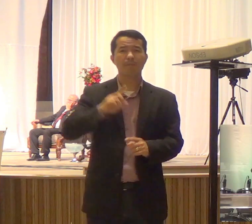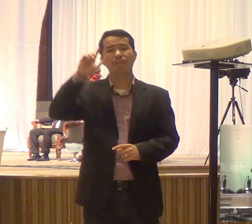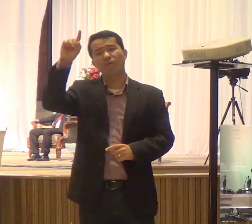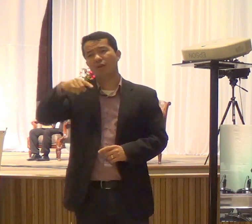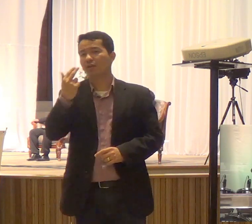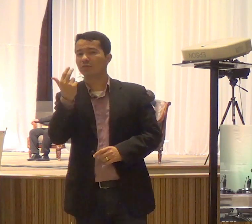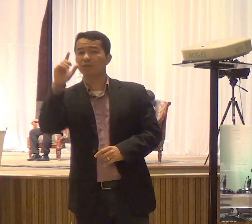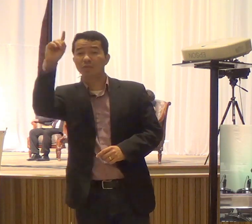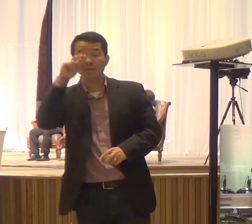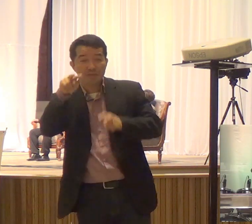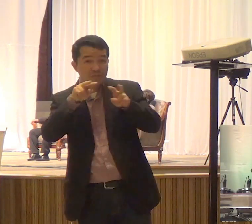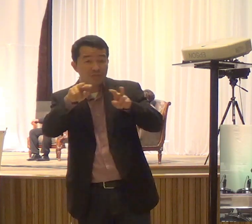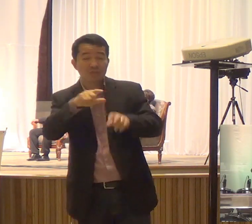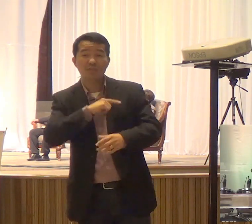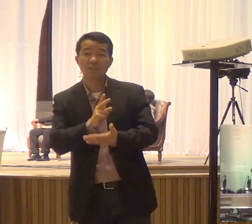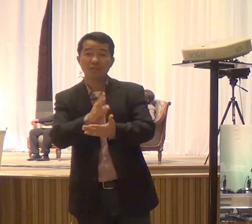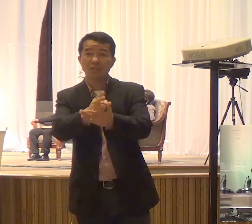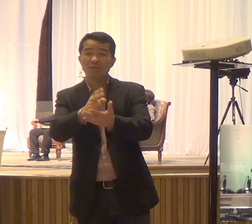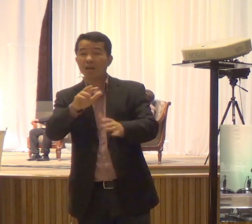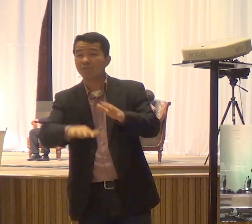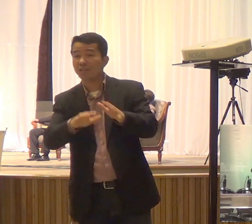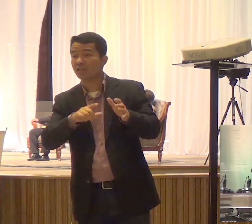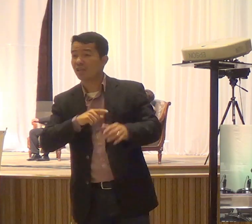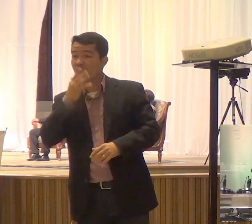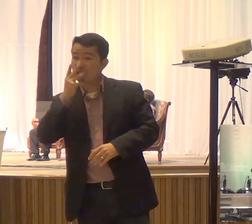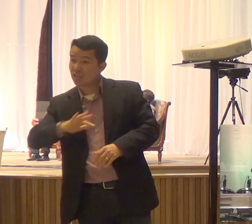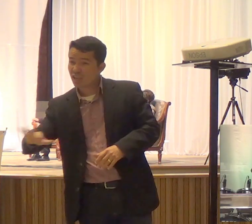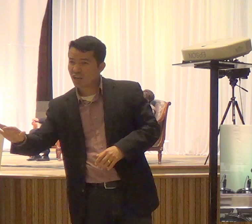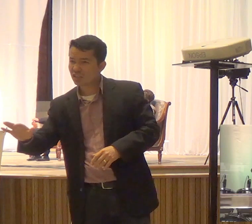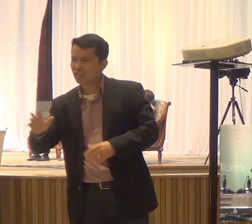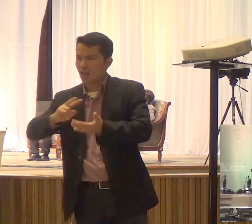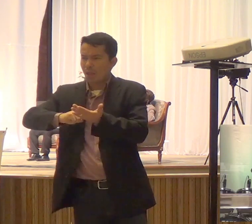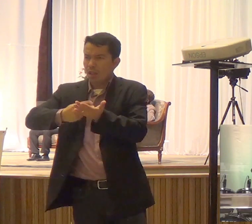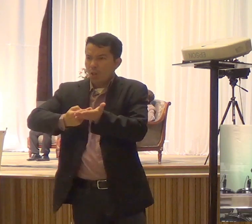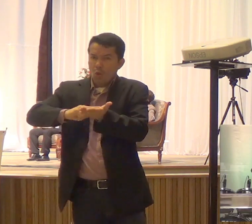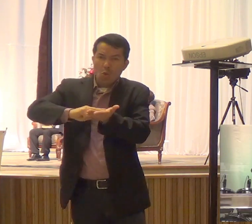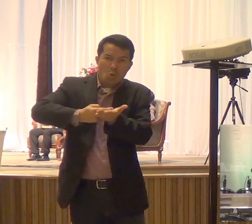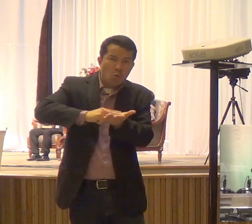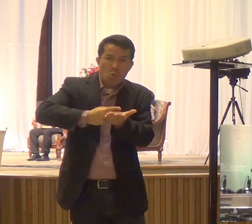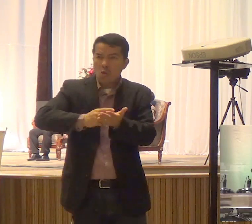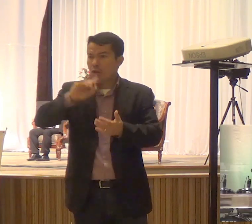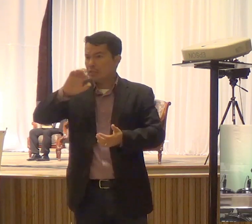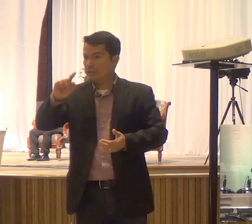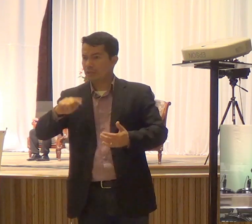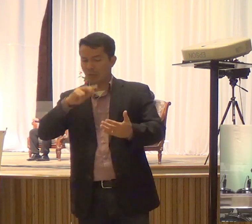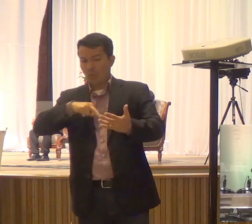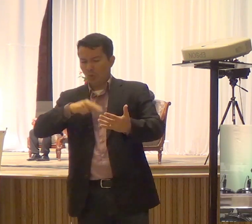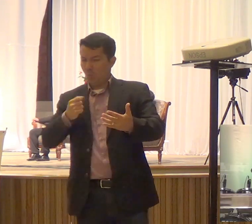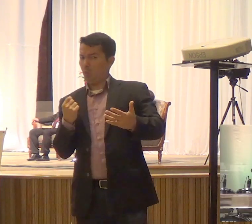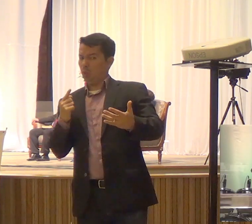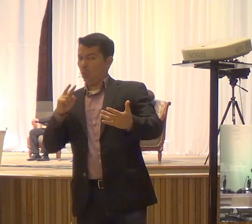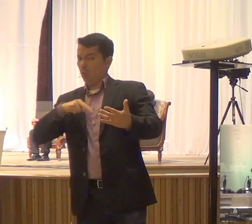à beira do caminho, se remexendo no seu próprio sangue. É uma cena forte, terrível. Ezequiel é difícil de ler.